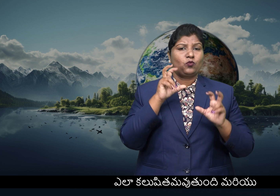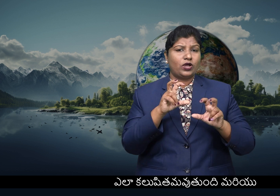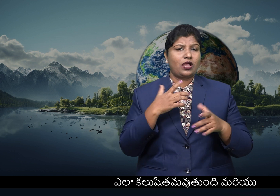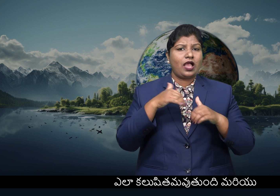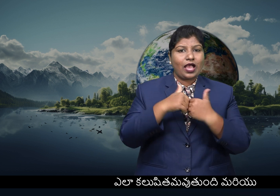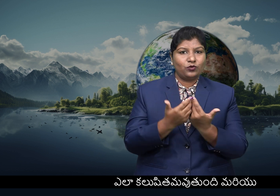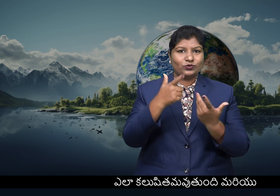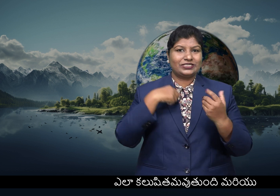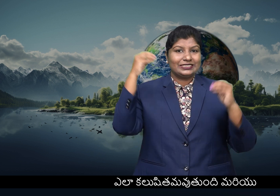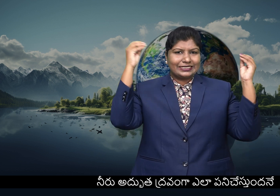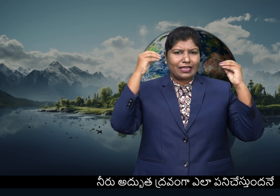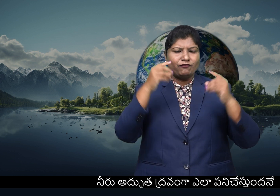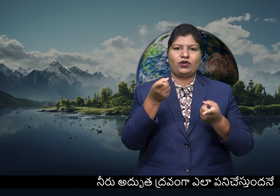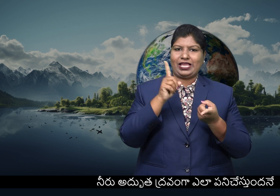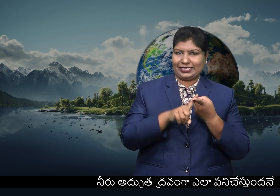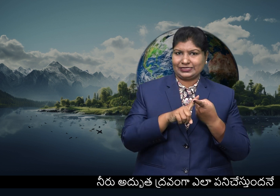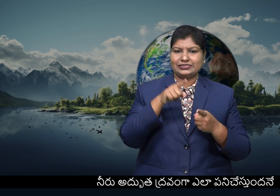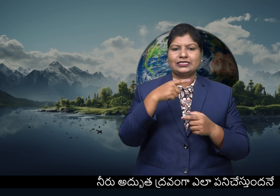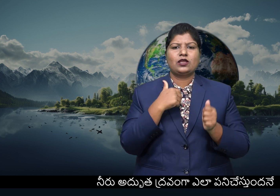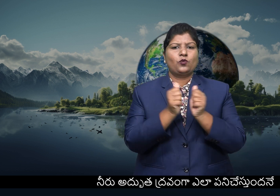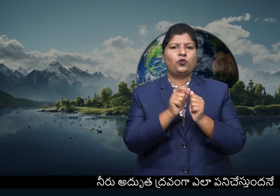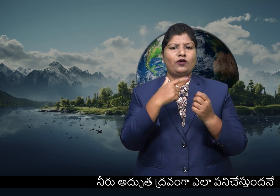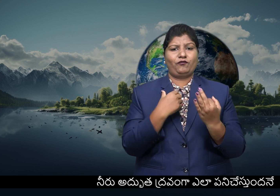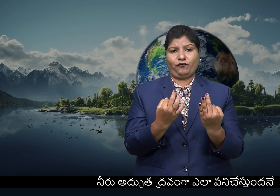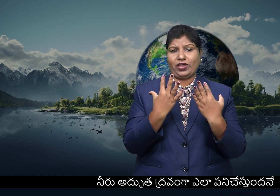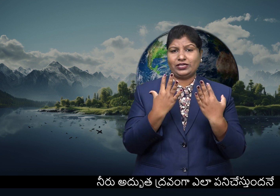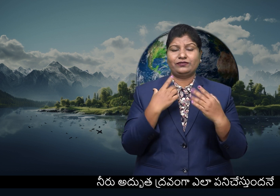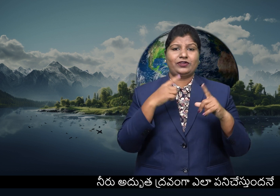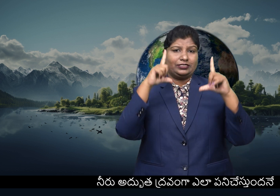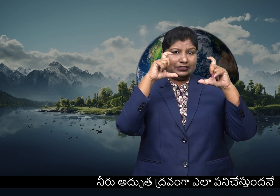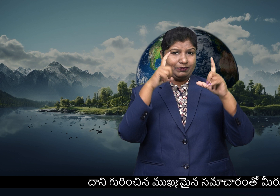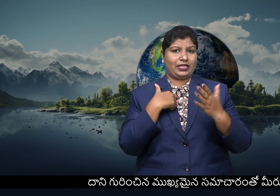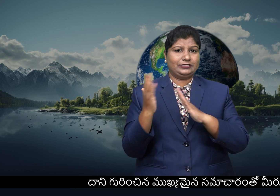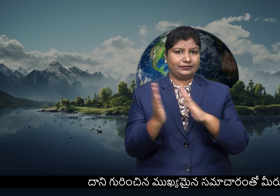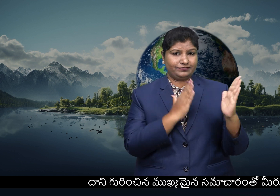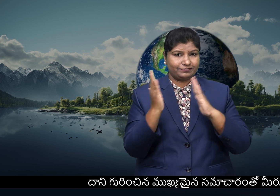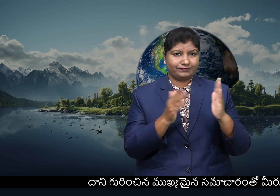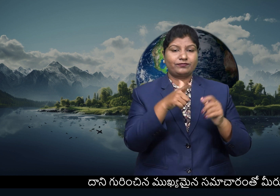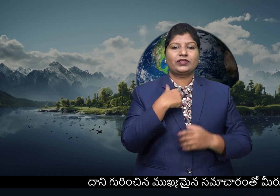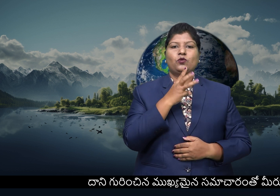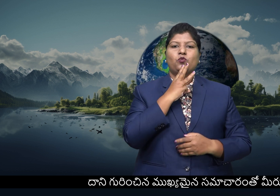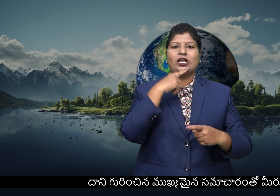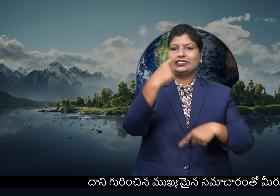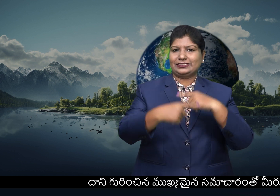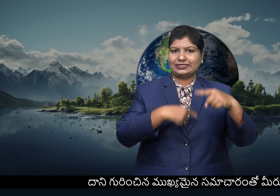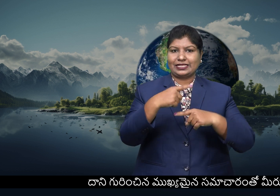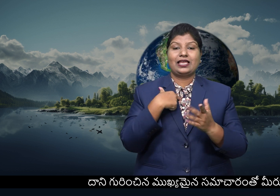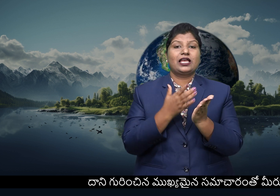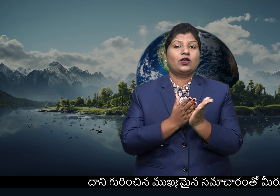కలుషితమవుతుంది మరియు నీరు అద్భుత ద్రవంగా ఎలా పనిచేస్తుందనే దాని గురించిన ముఖ్యమైన